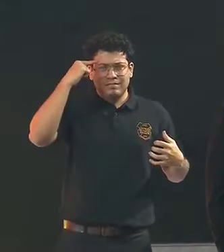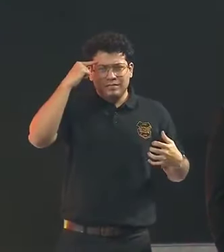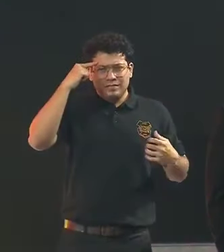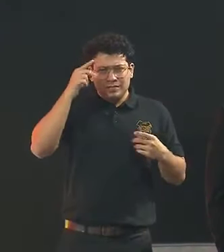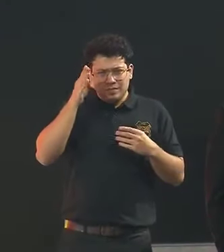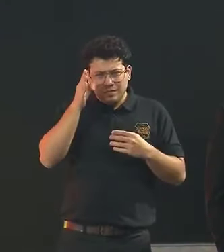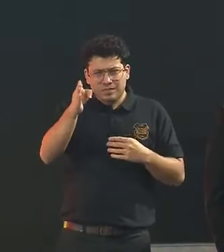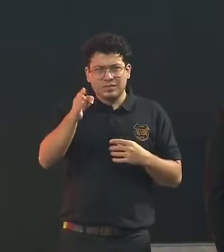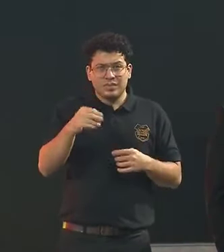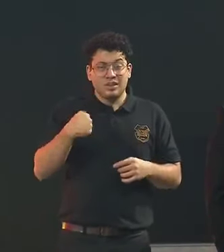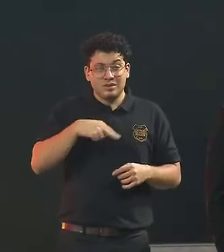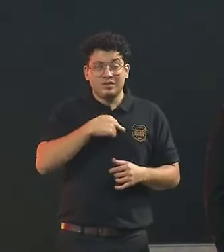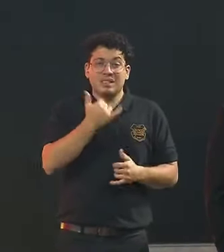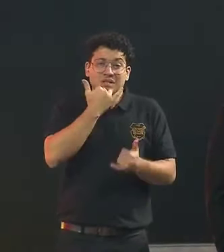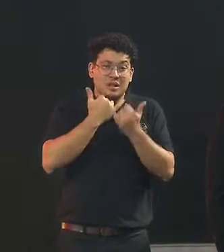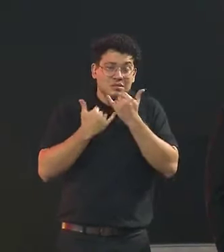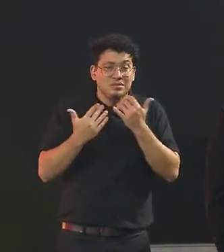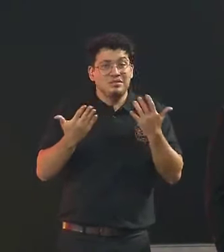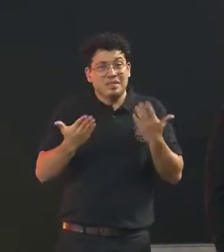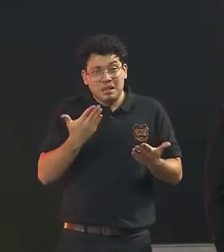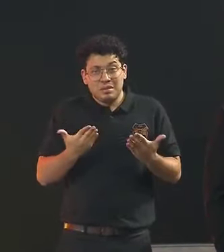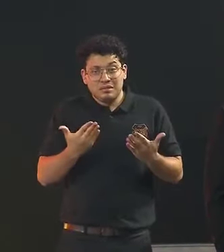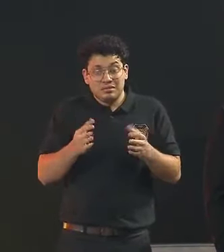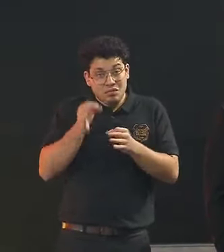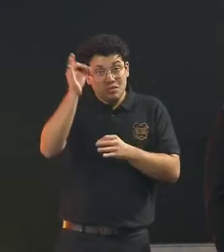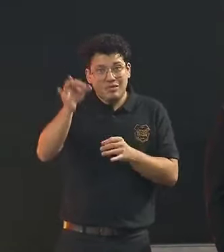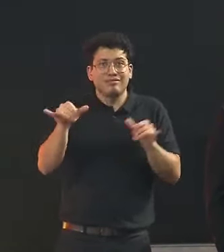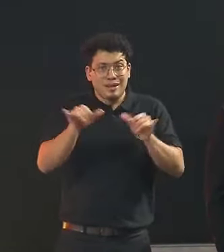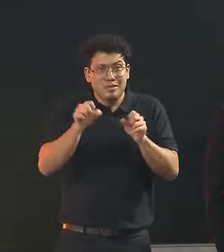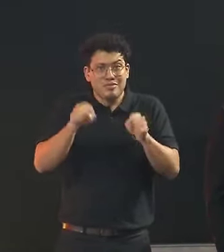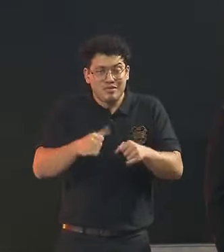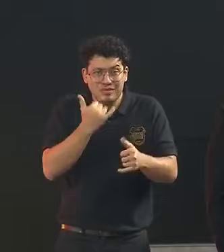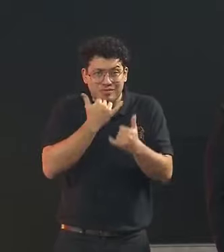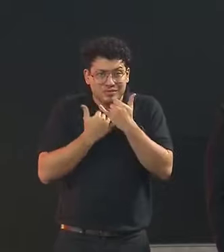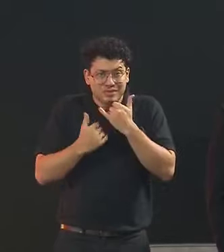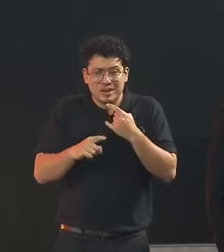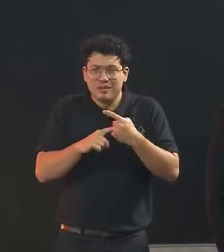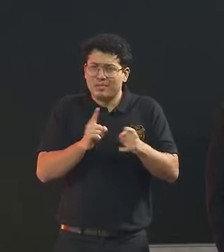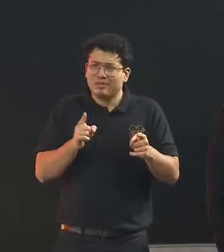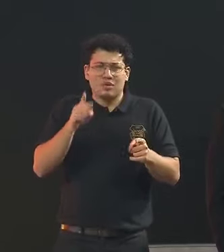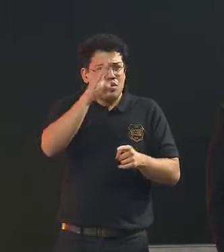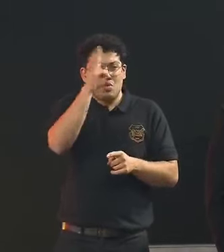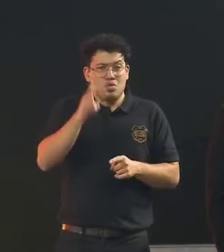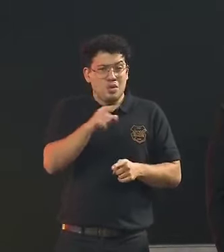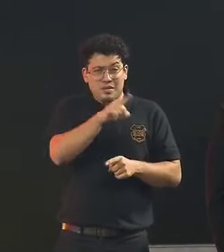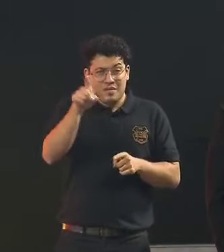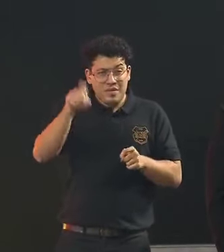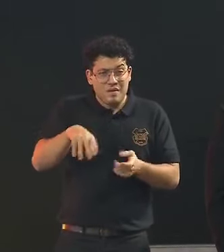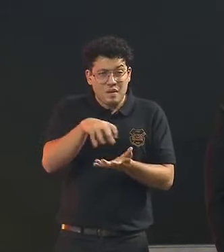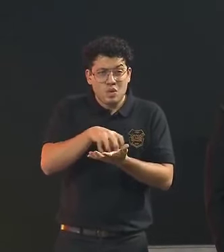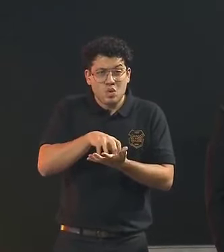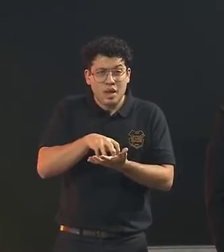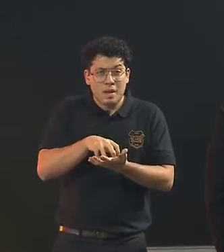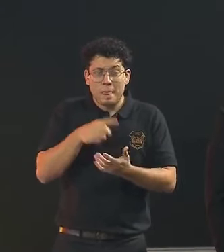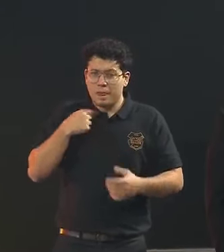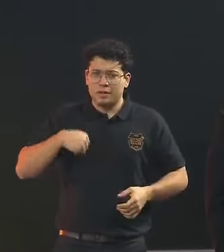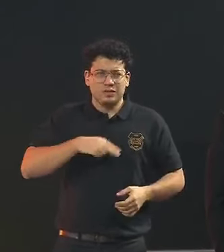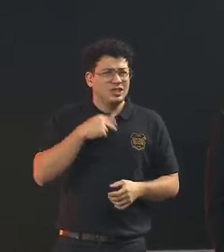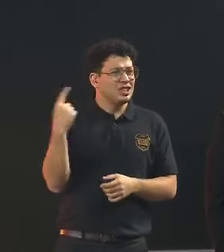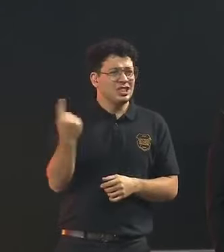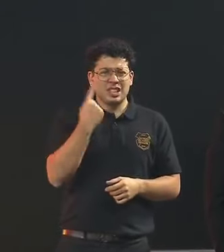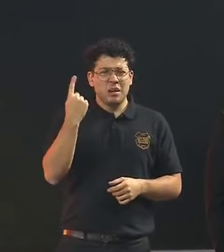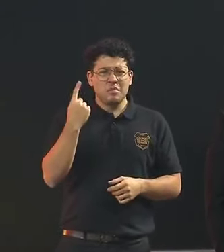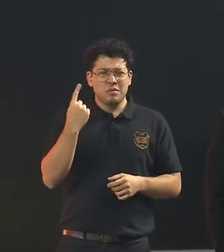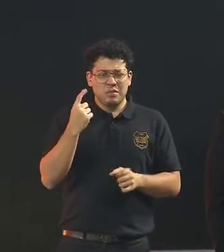Nos equivocamos posiblemente y lo volveremos a hacer. Lo que nunca deben dudar es que siempre hemos